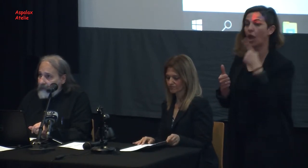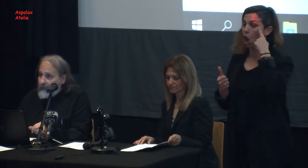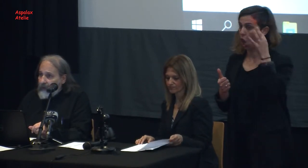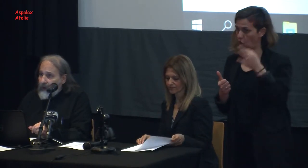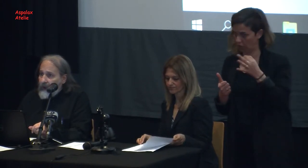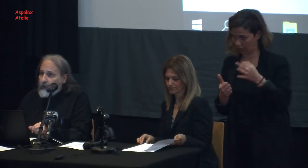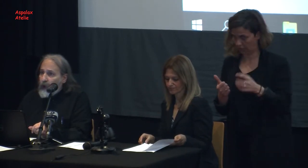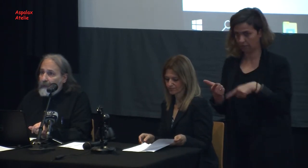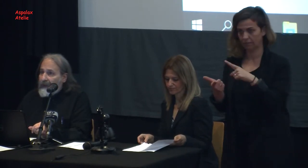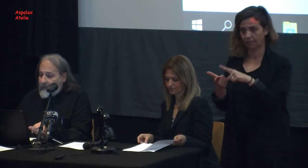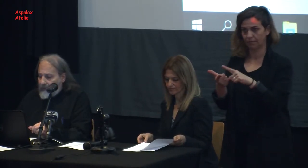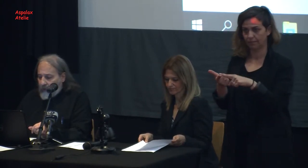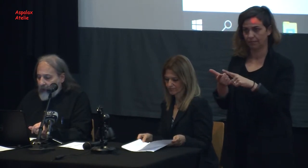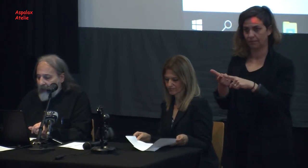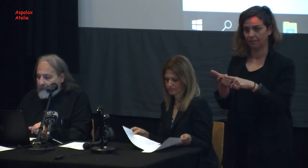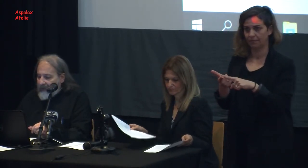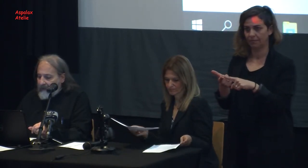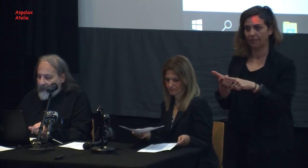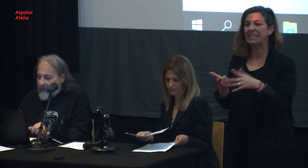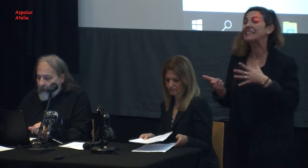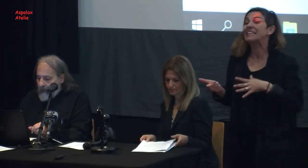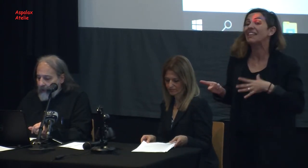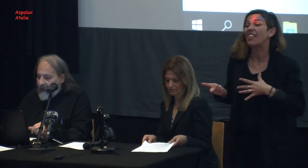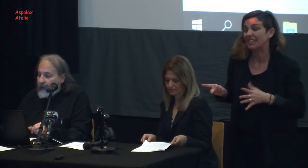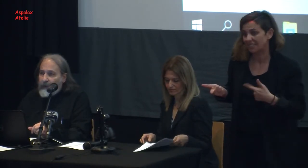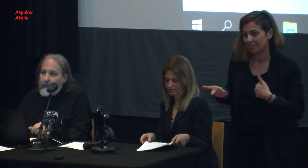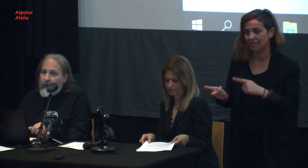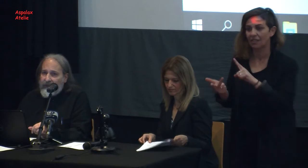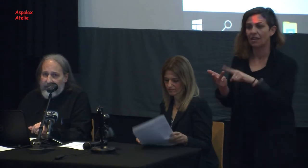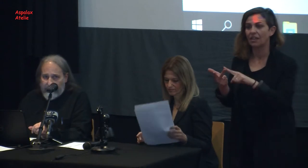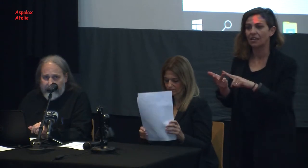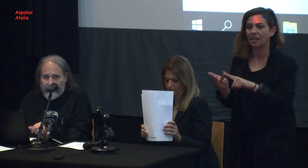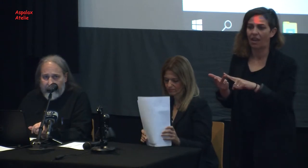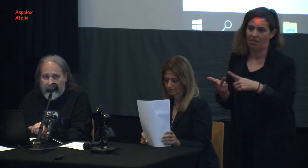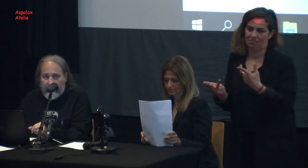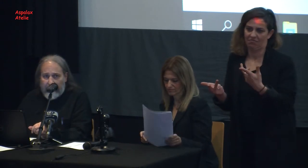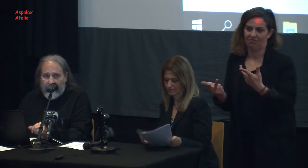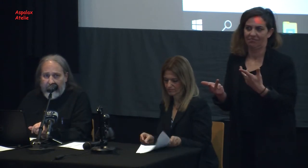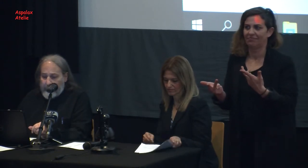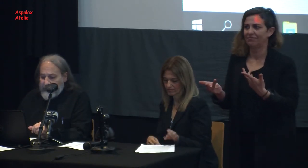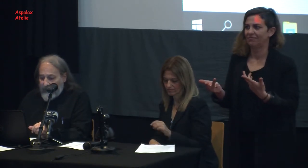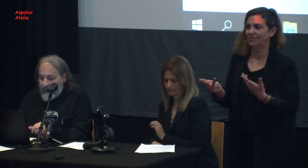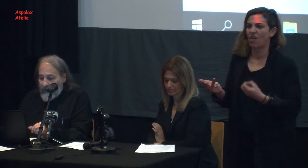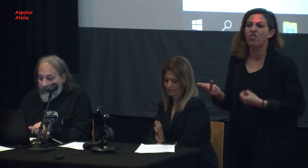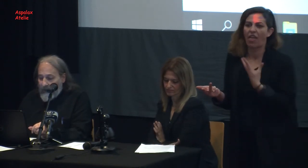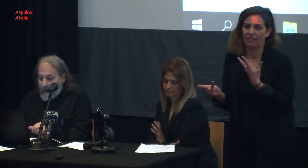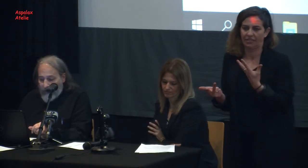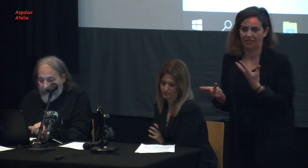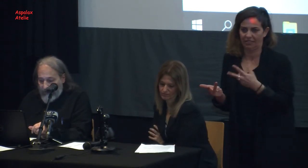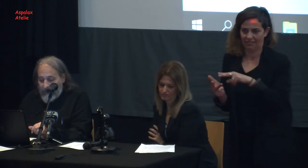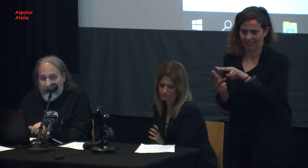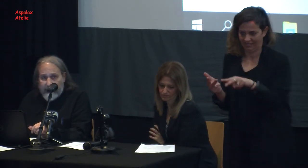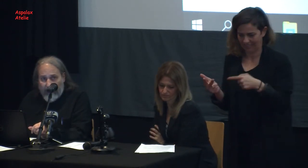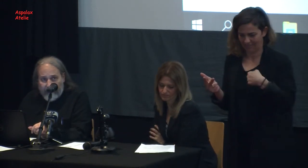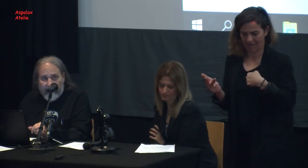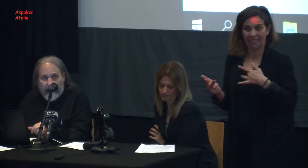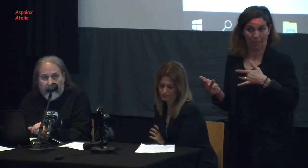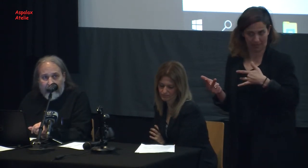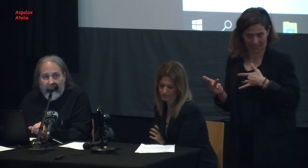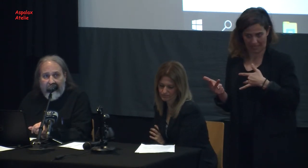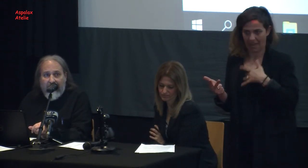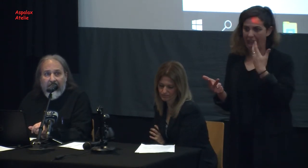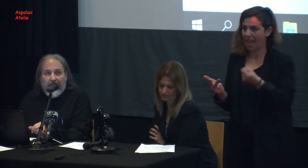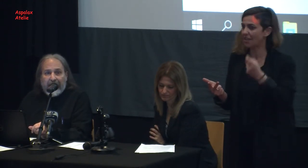λογικό, το επιθυμητικό και το θυμοειδές. Η ψυχή είναι λογική,